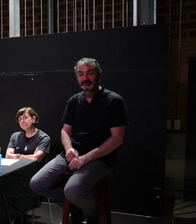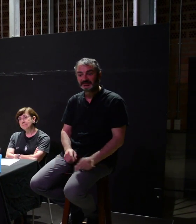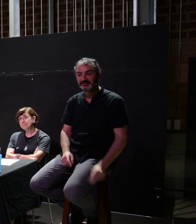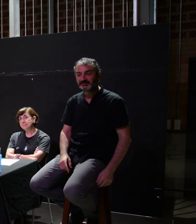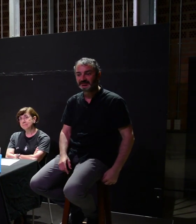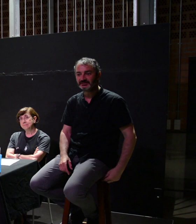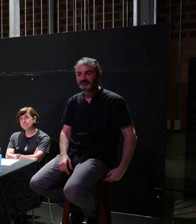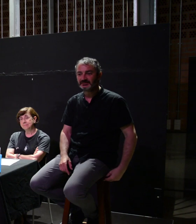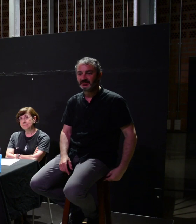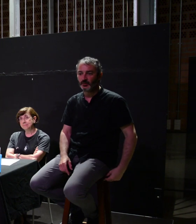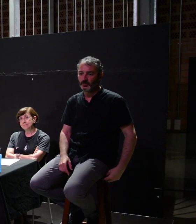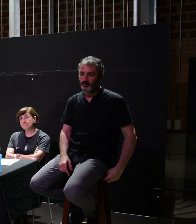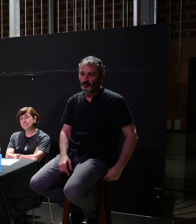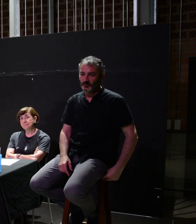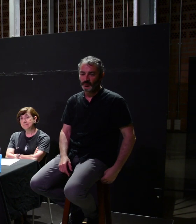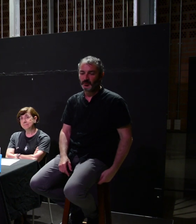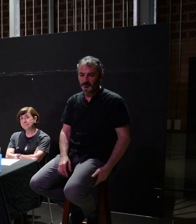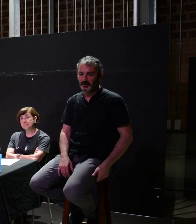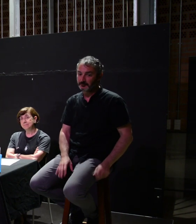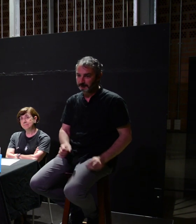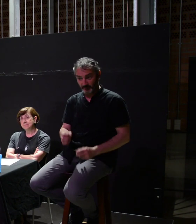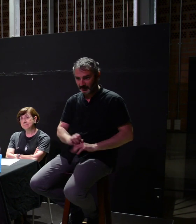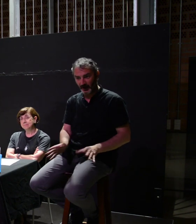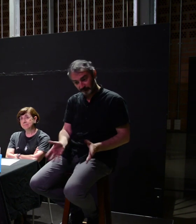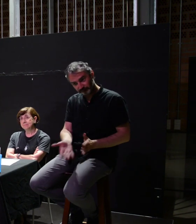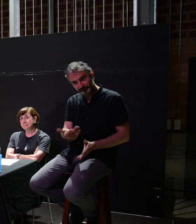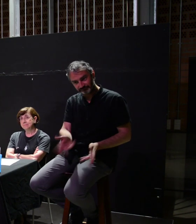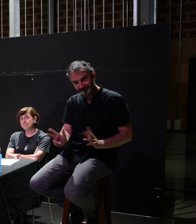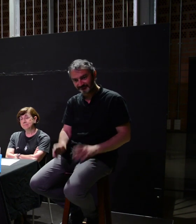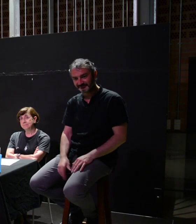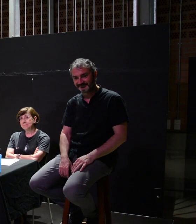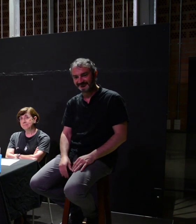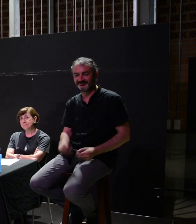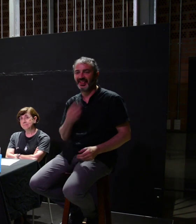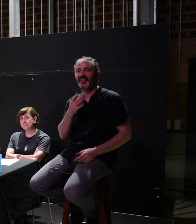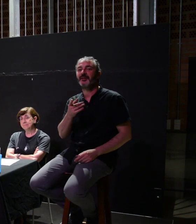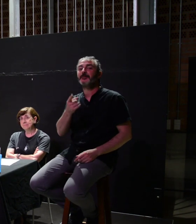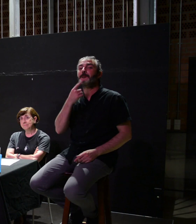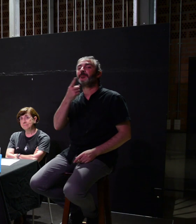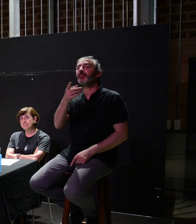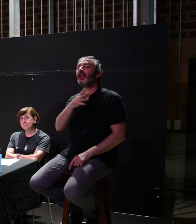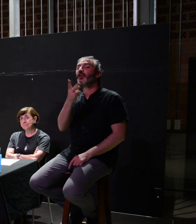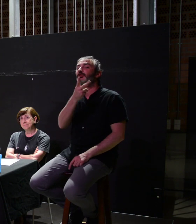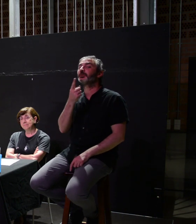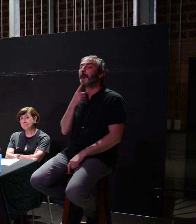bueno, una mica també per posar en context, jo crec que una de les coses que a nosaltres ens va interessar molt també era una